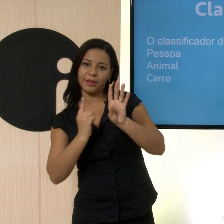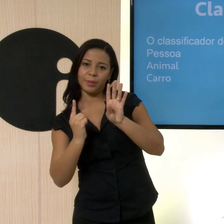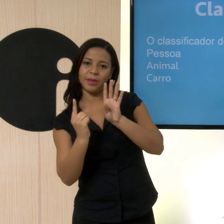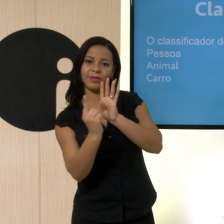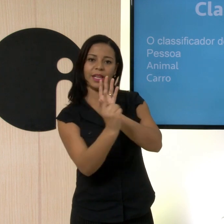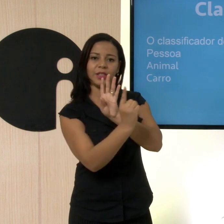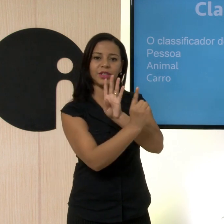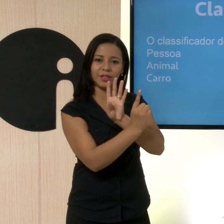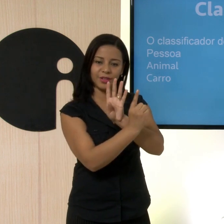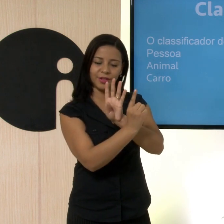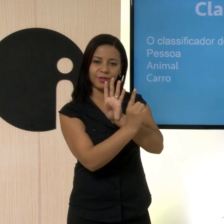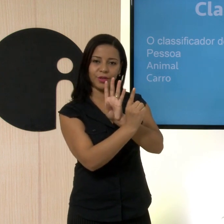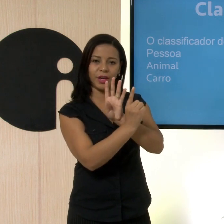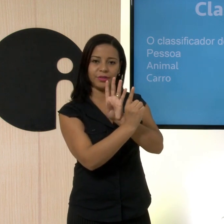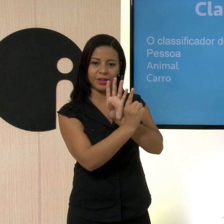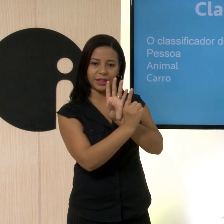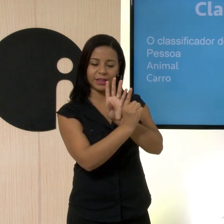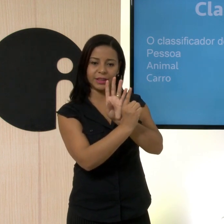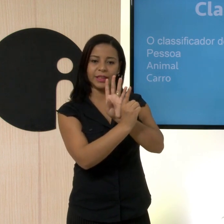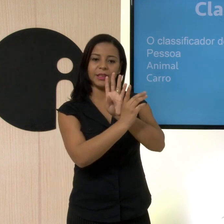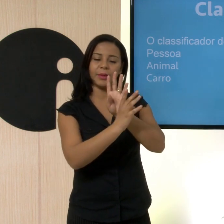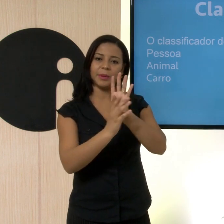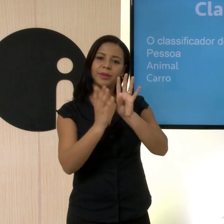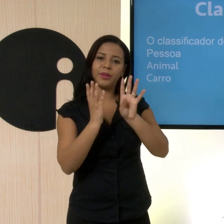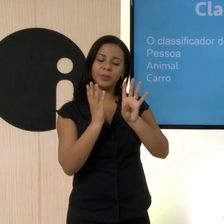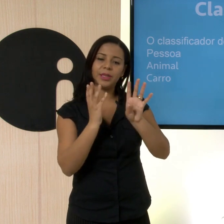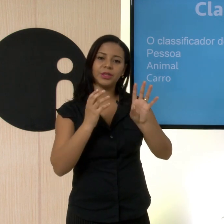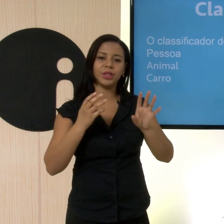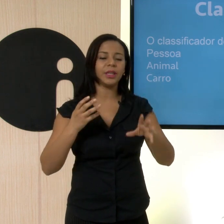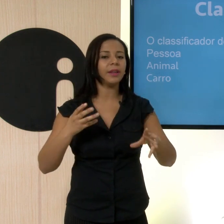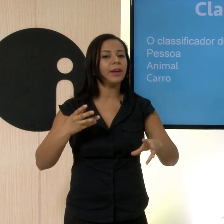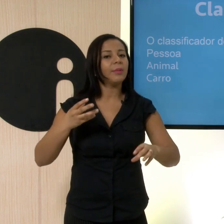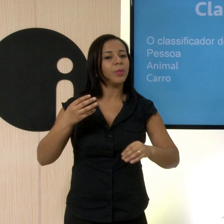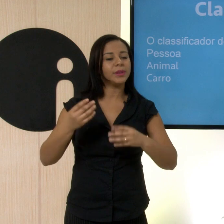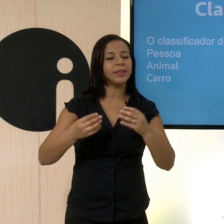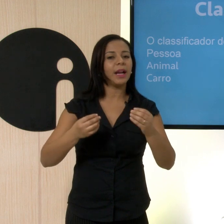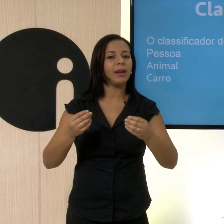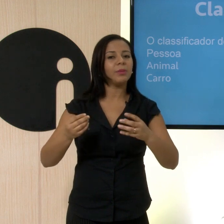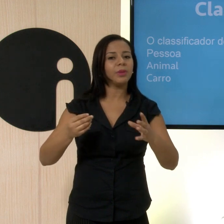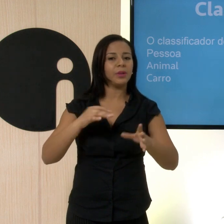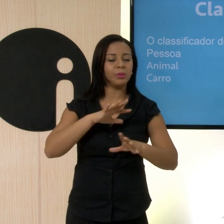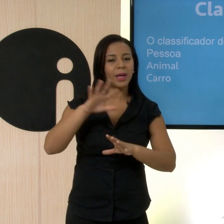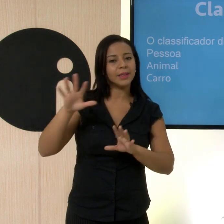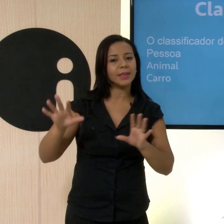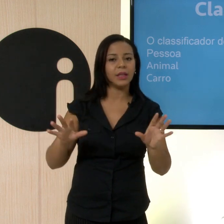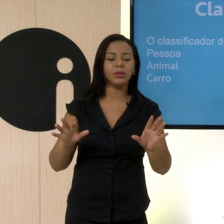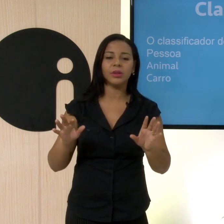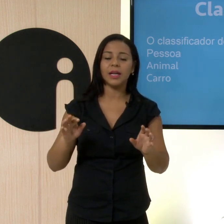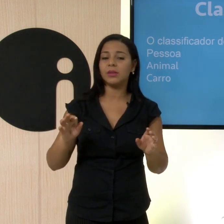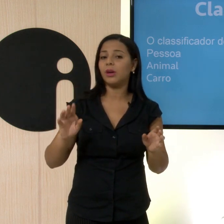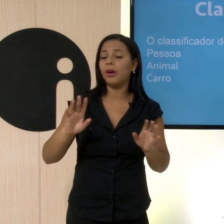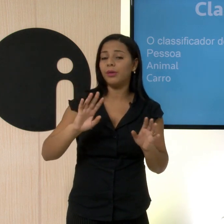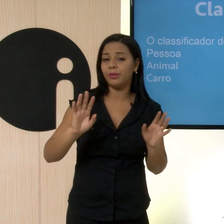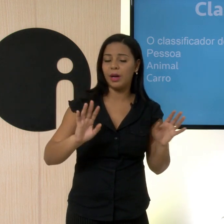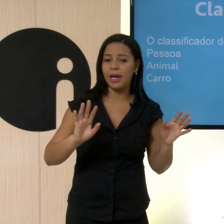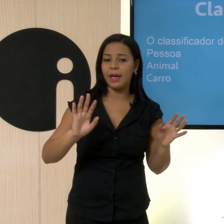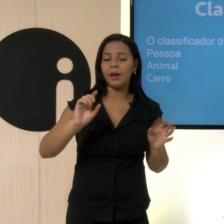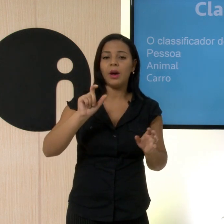para frente, furou a fila. Então, é uma forma de mostrar uma ação, no caso não é